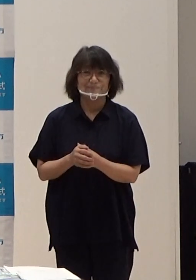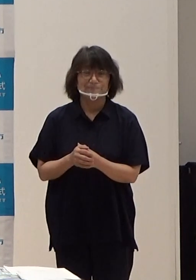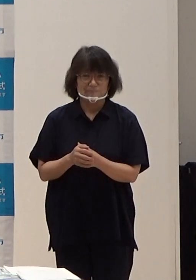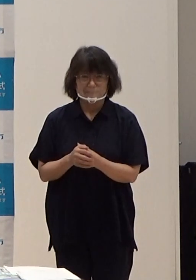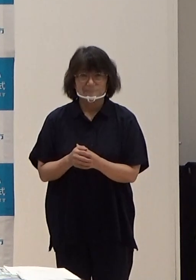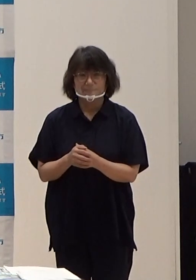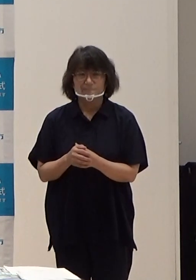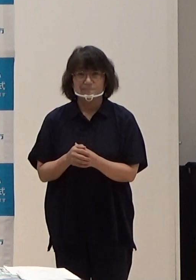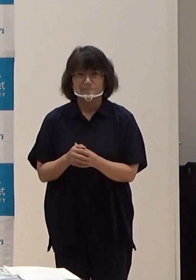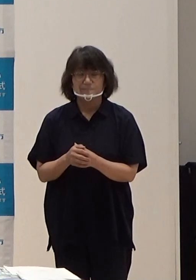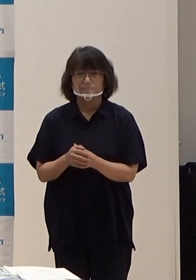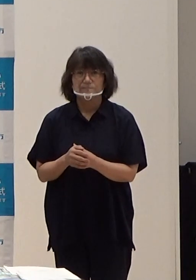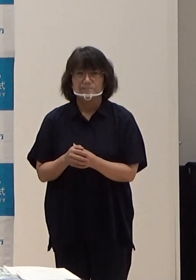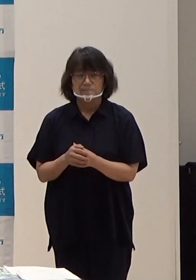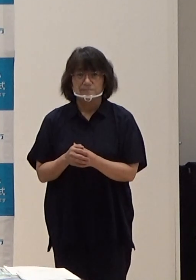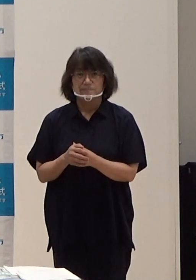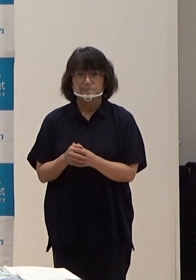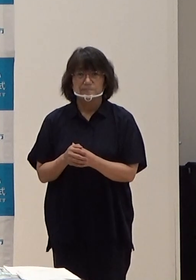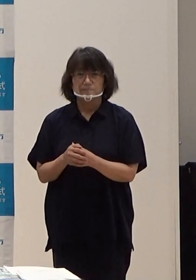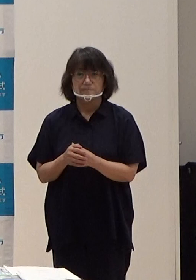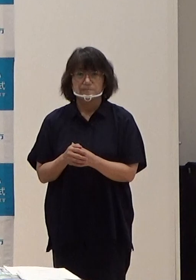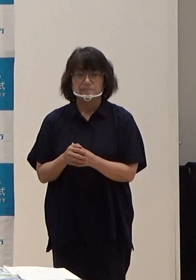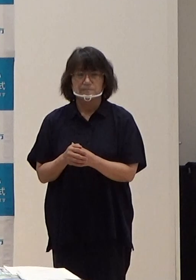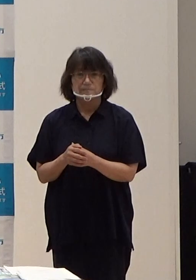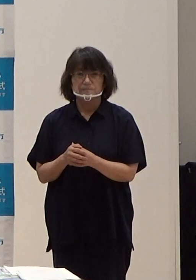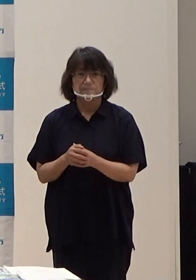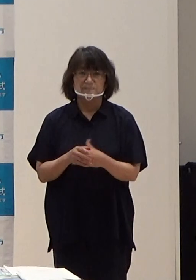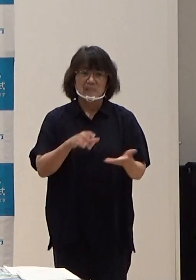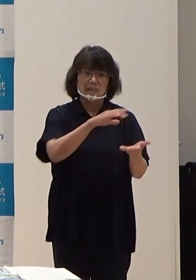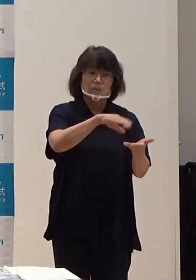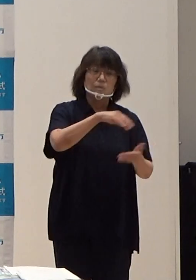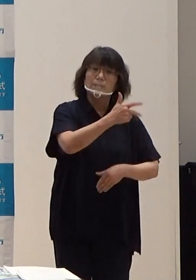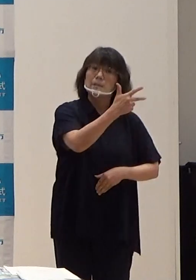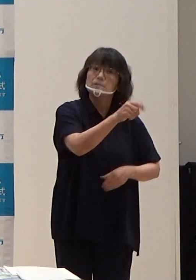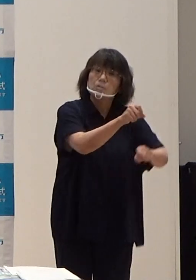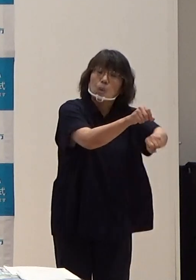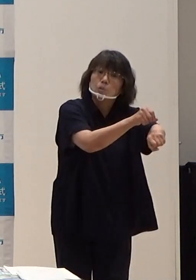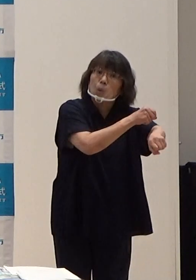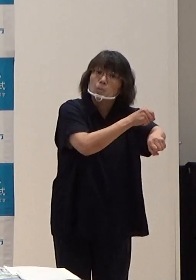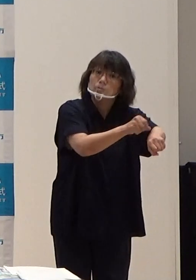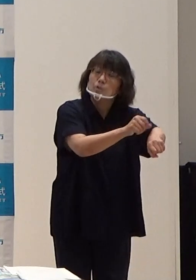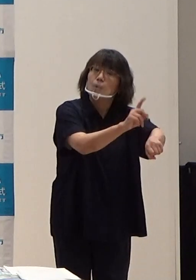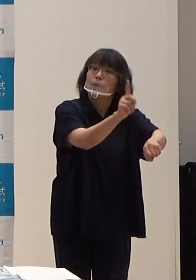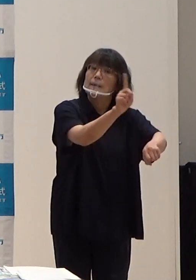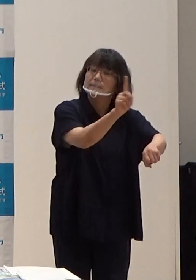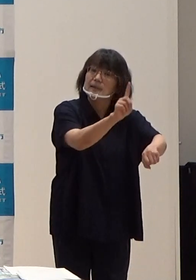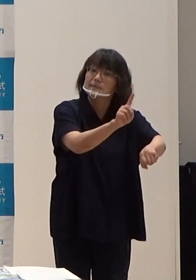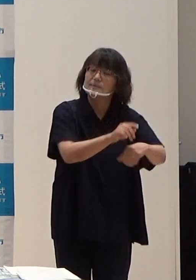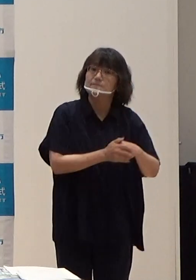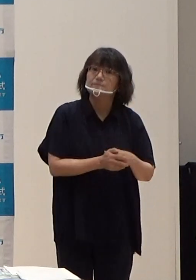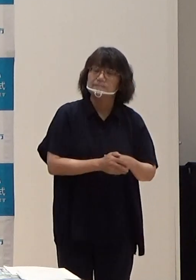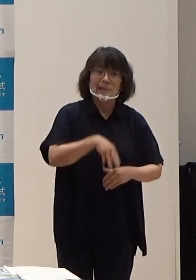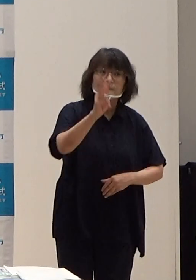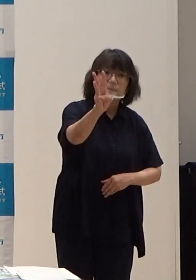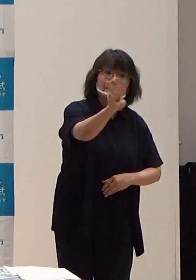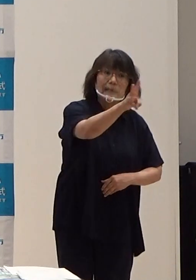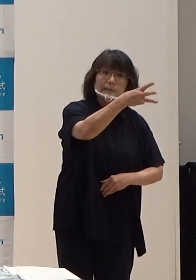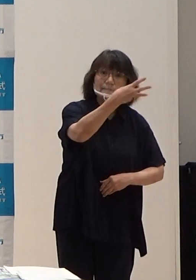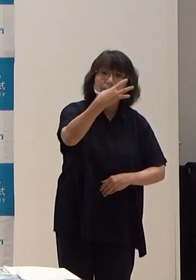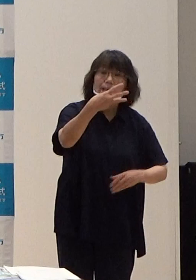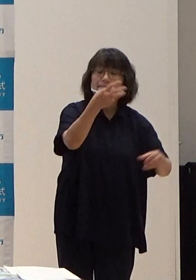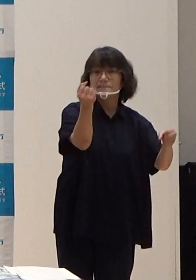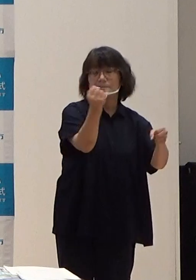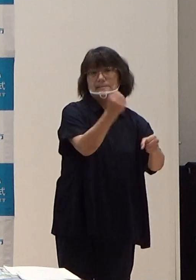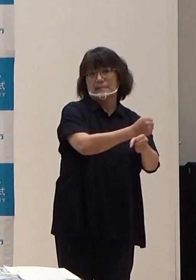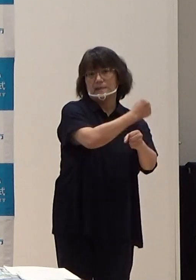ですね、大きくございますが、郡山市の特徴としては、三次産業については、豊